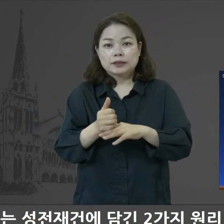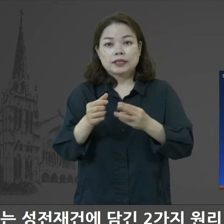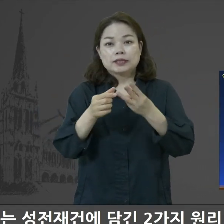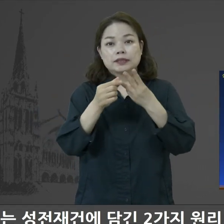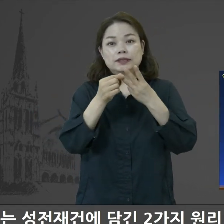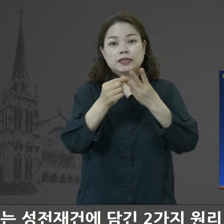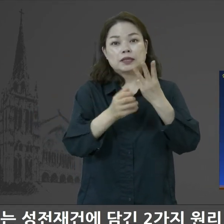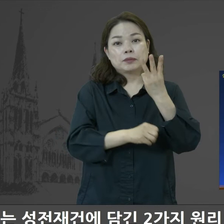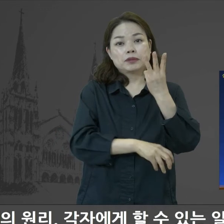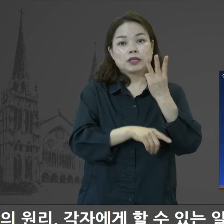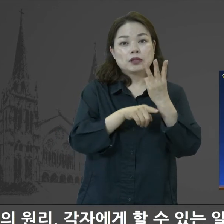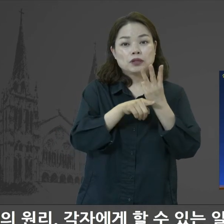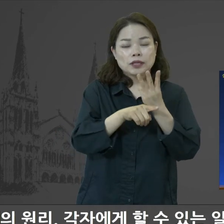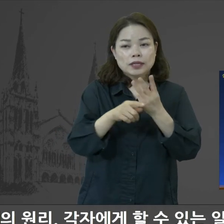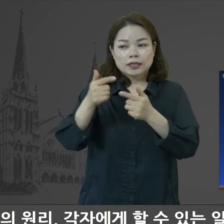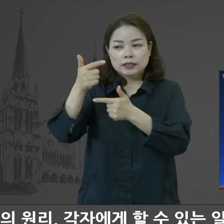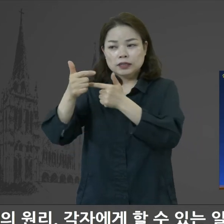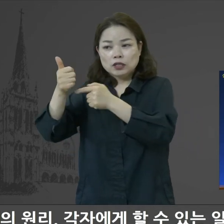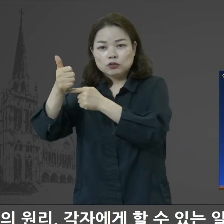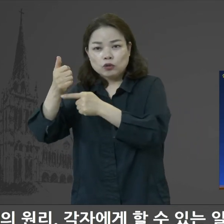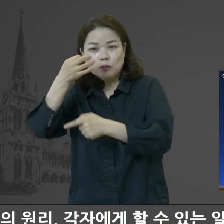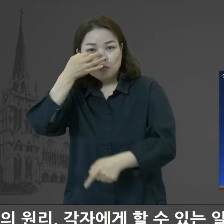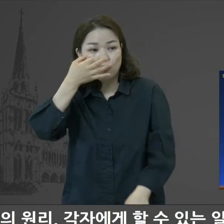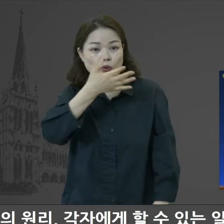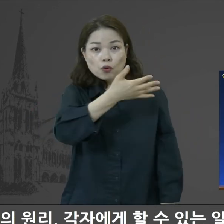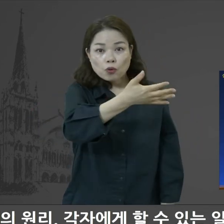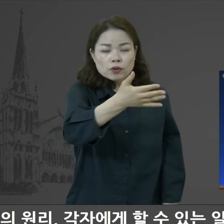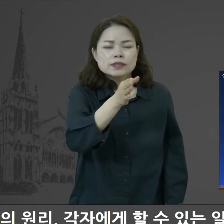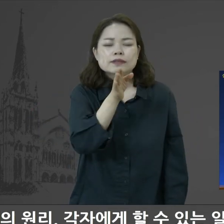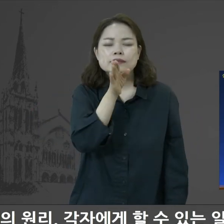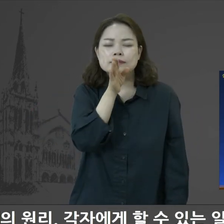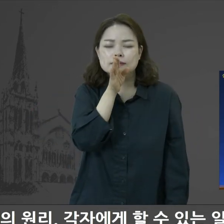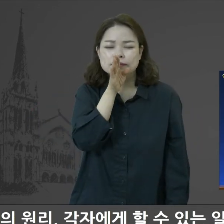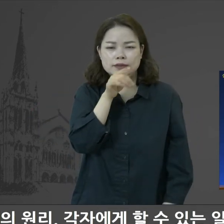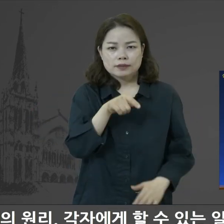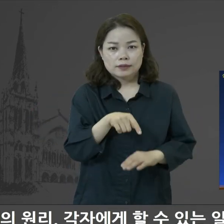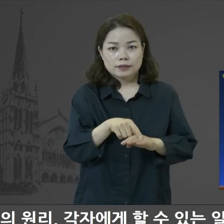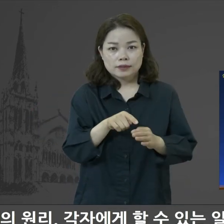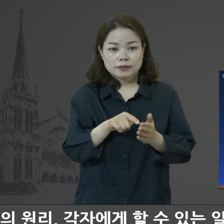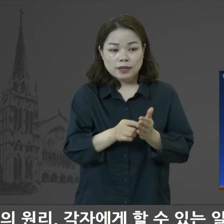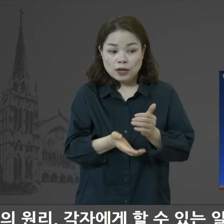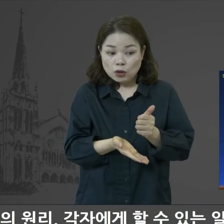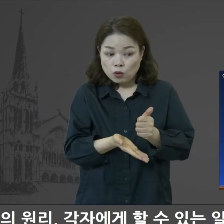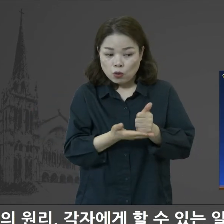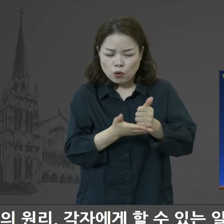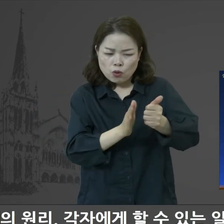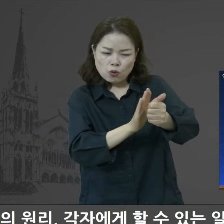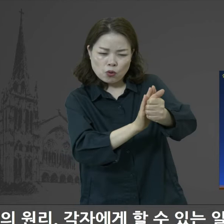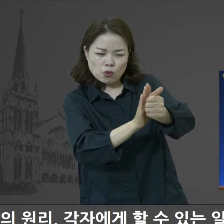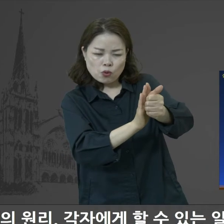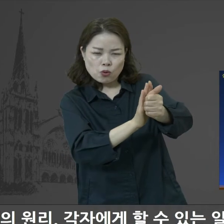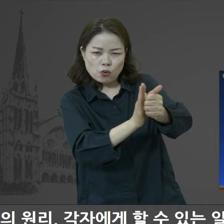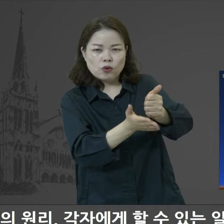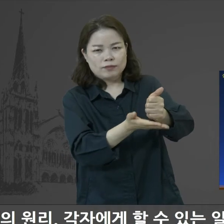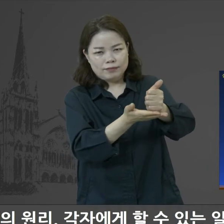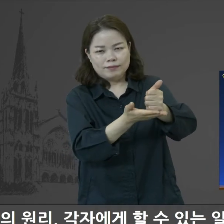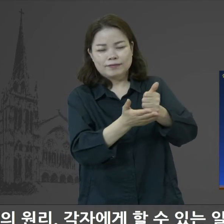번째 원리는 느헤미야가 보여준 바 진심으로 칭찬과 격려를